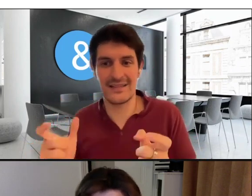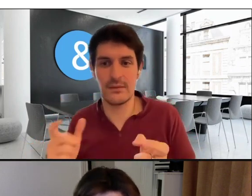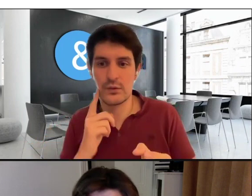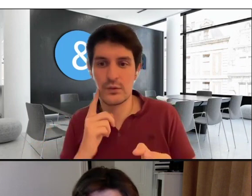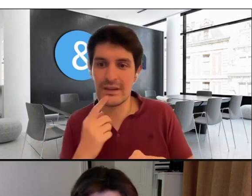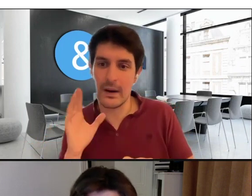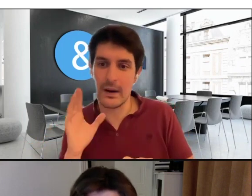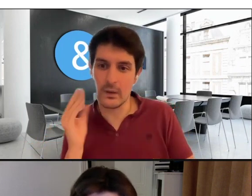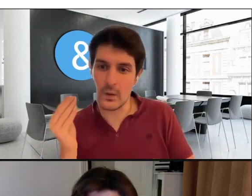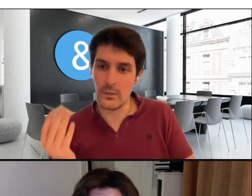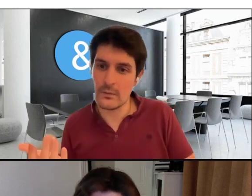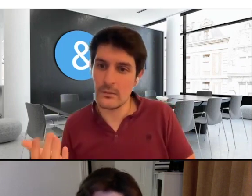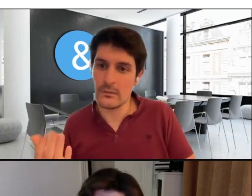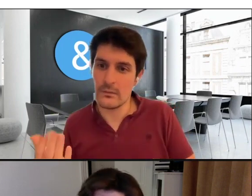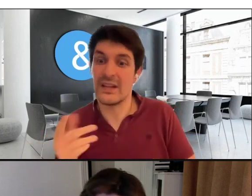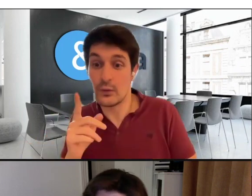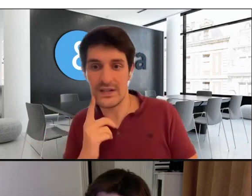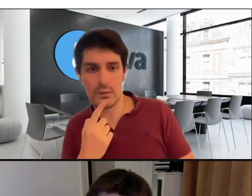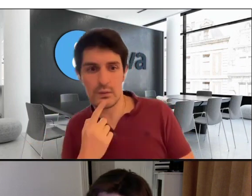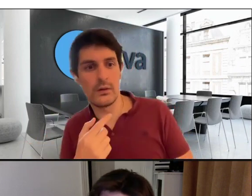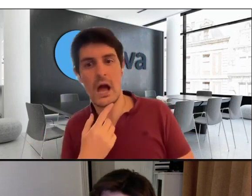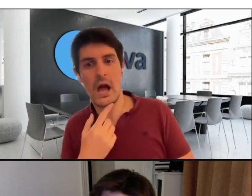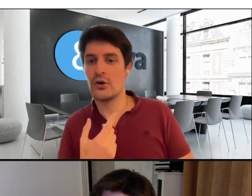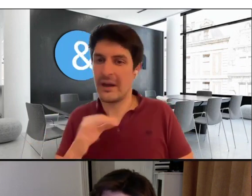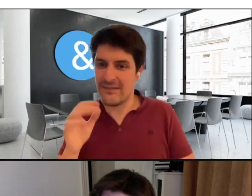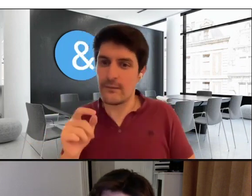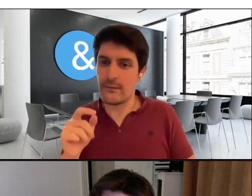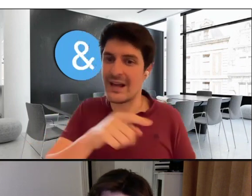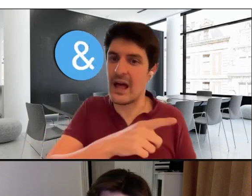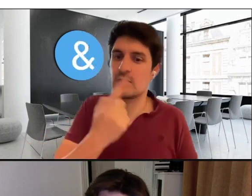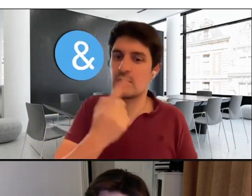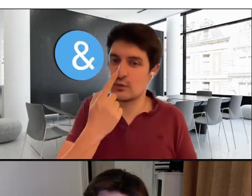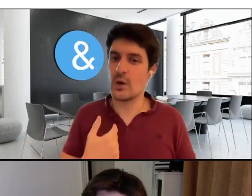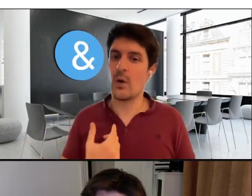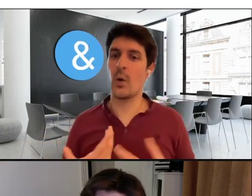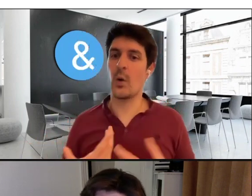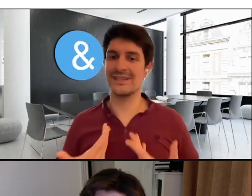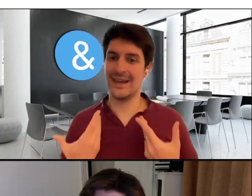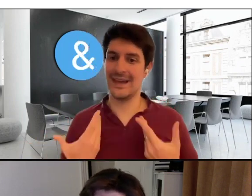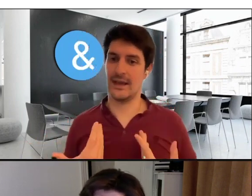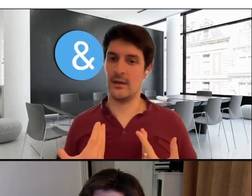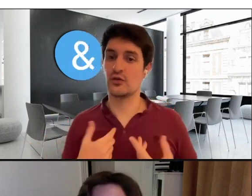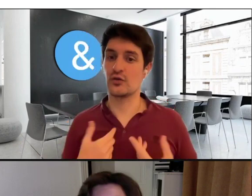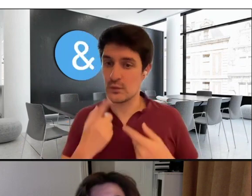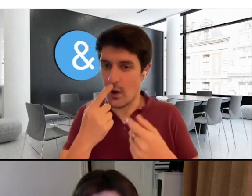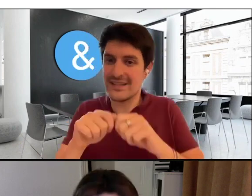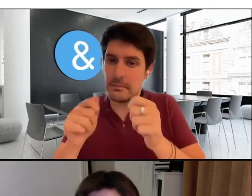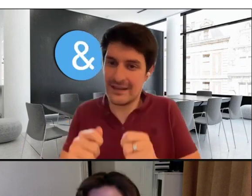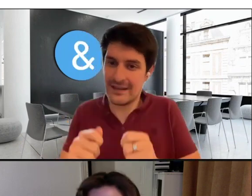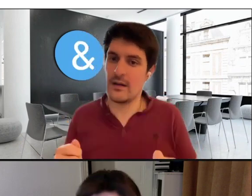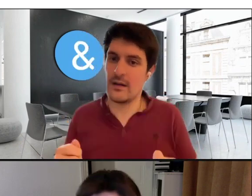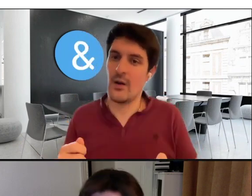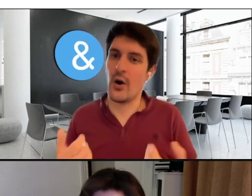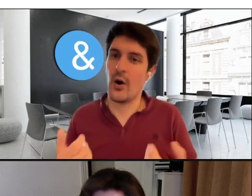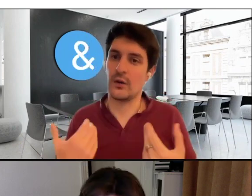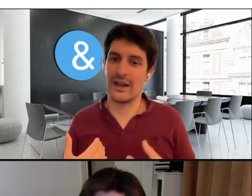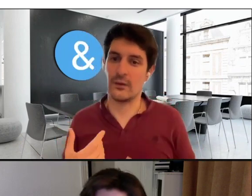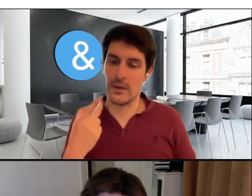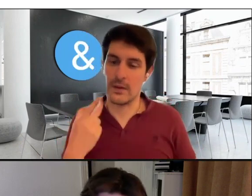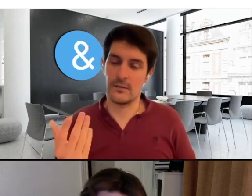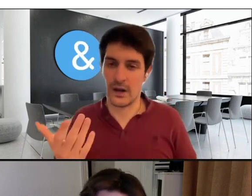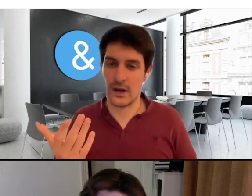aux sourds et malentendants. Du coup, les sourds préfèrent venir là parce que je me sens considéré, je me sens respecté en tant qu'être